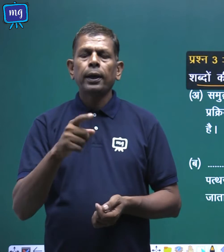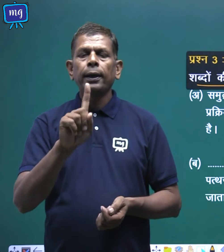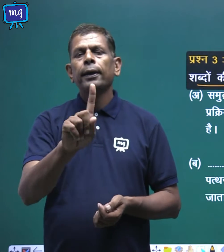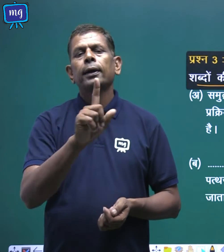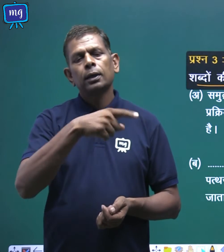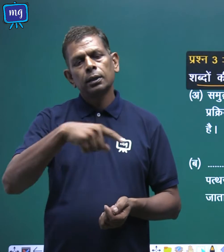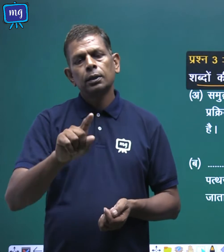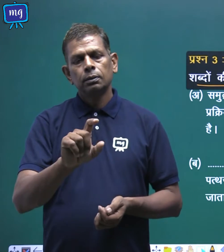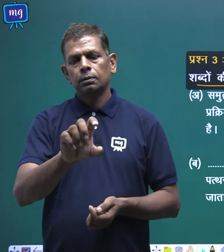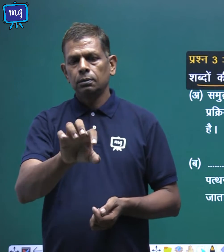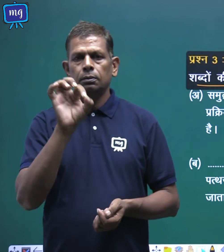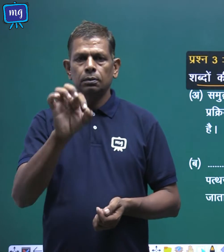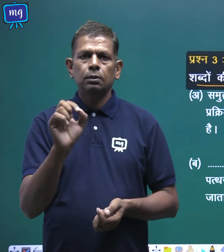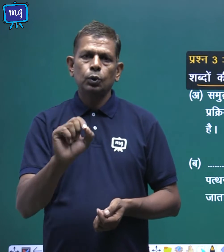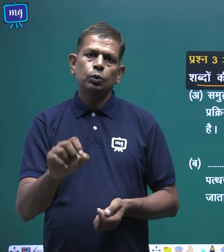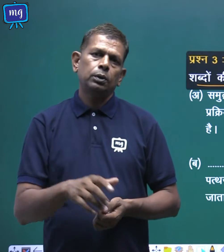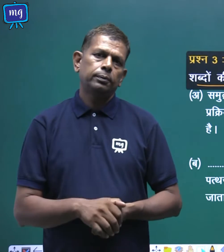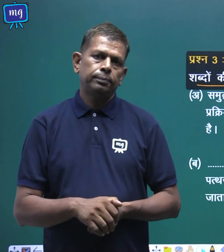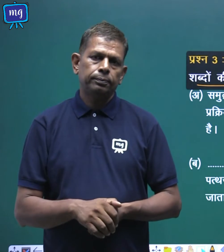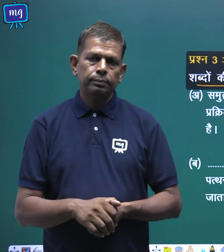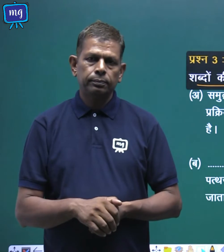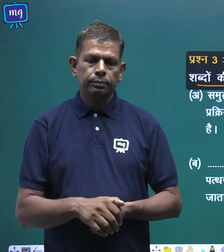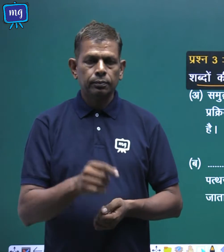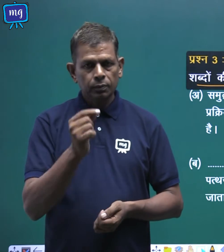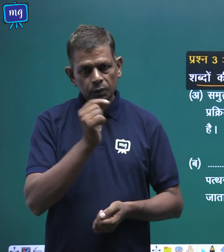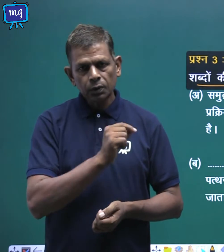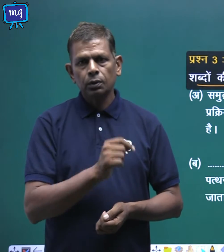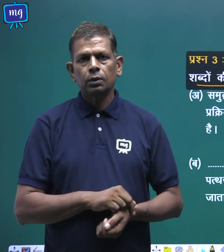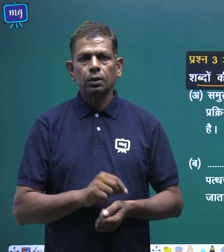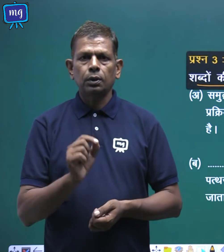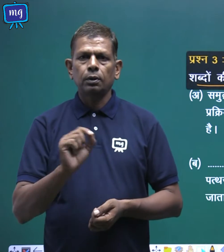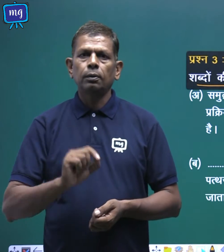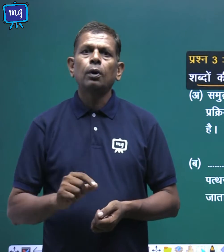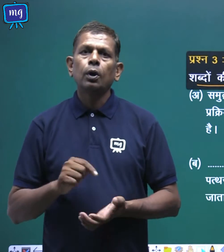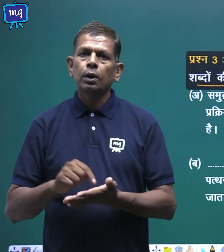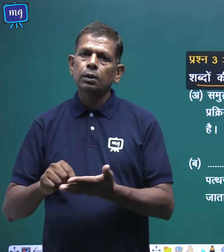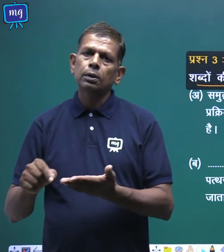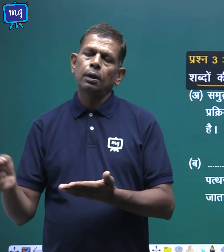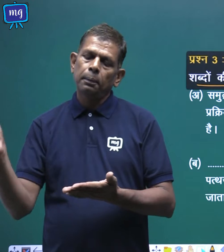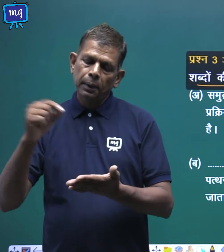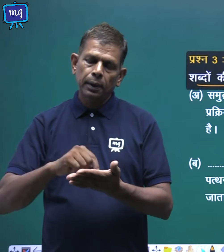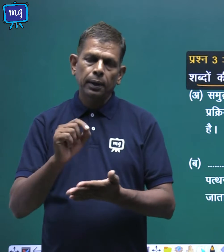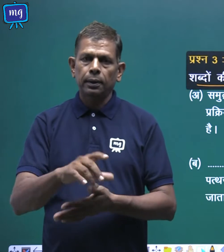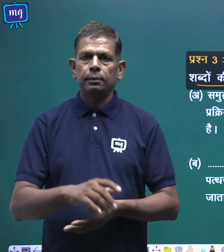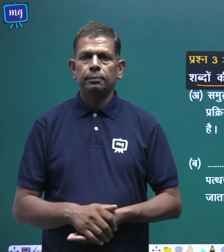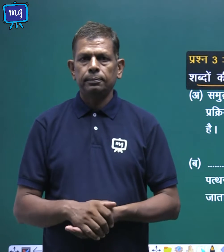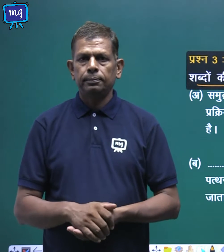उत्तर आपको चुनना है और यहाँ रिक्त स्थान भरना है।